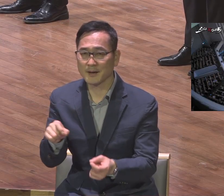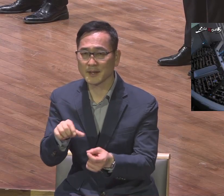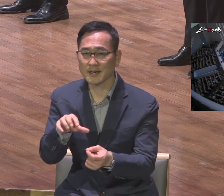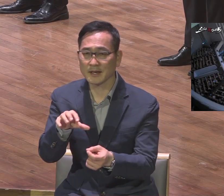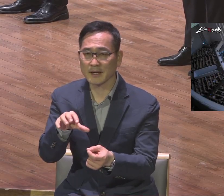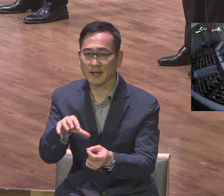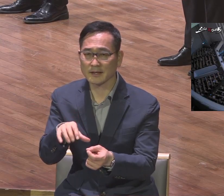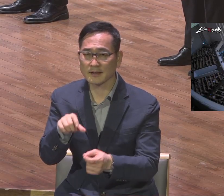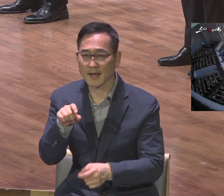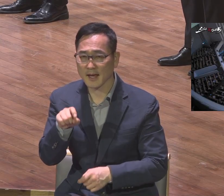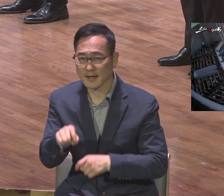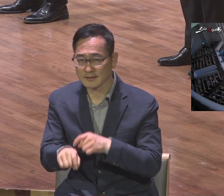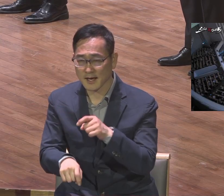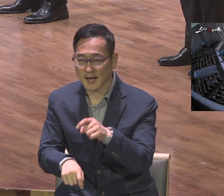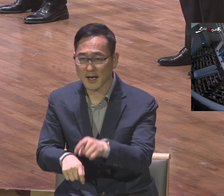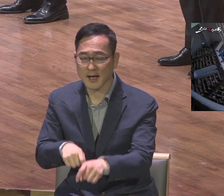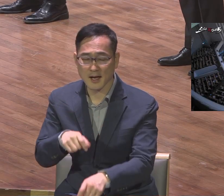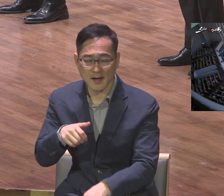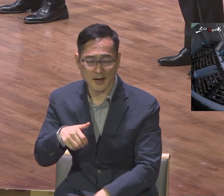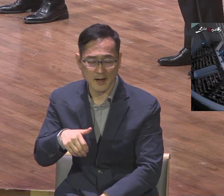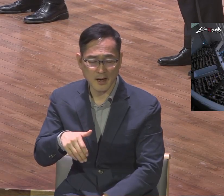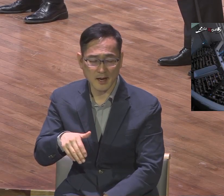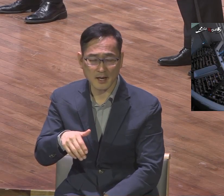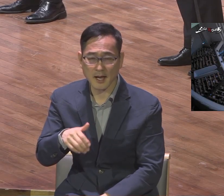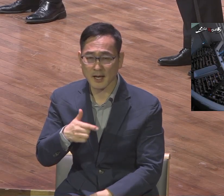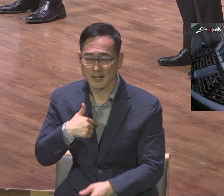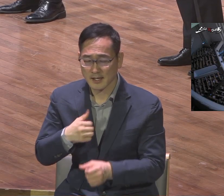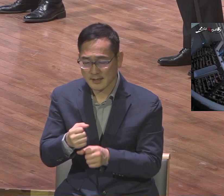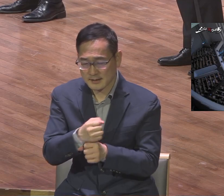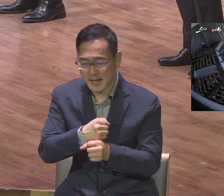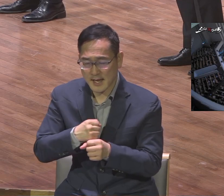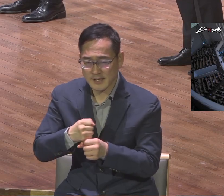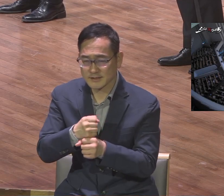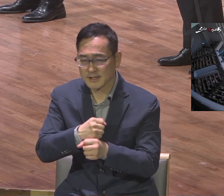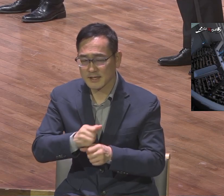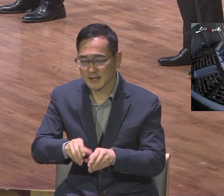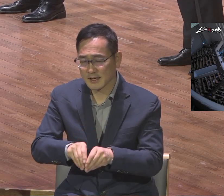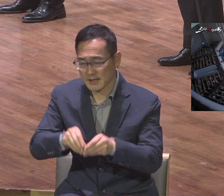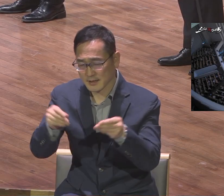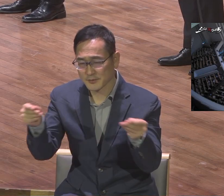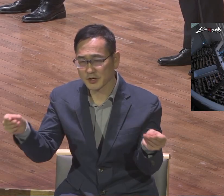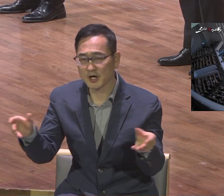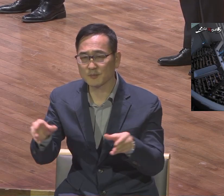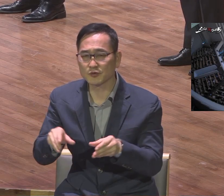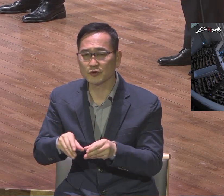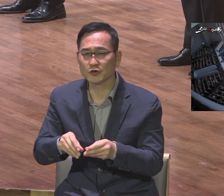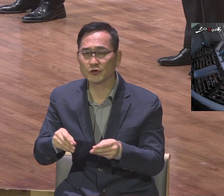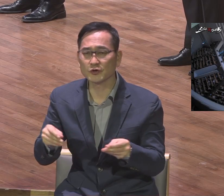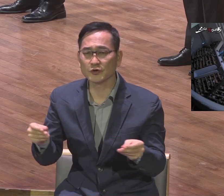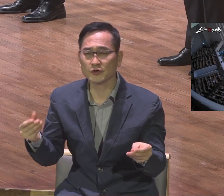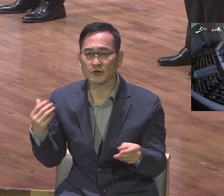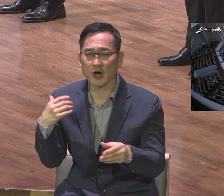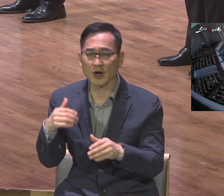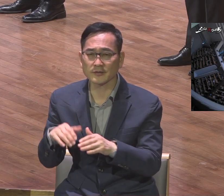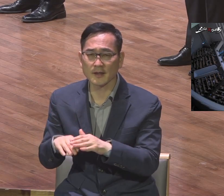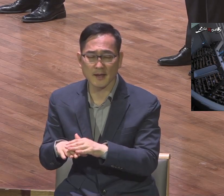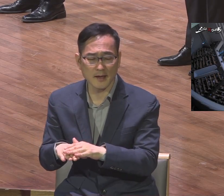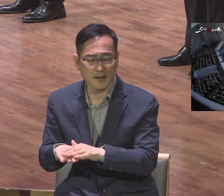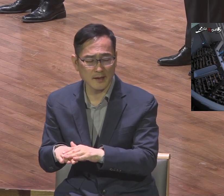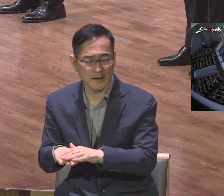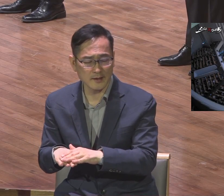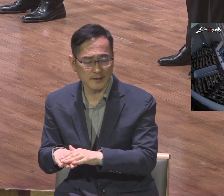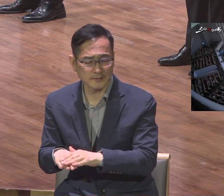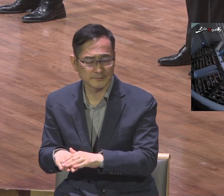십자가 밑에 나가 내 짐을